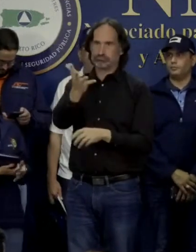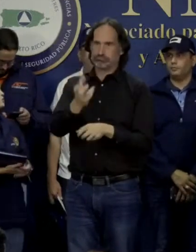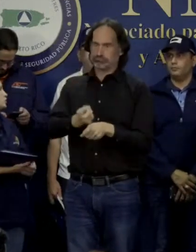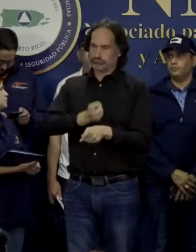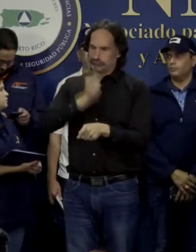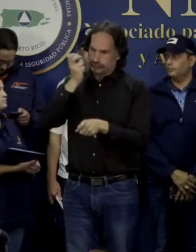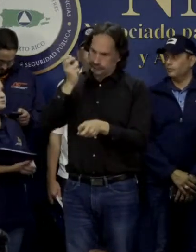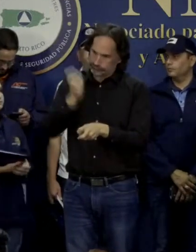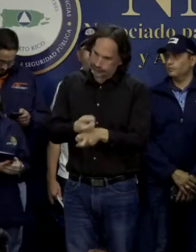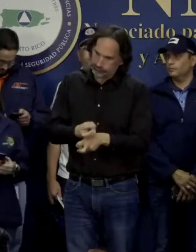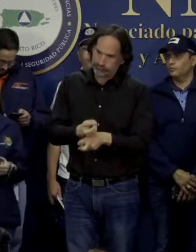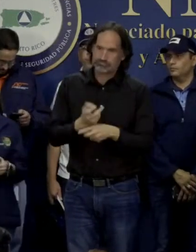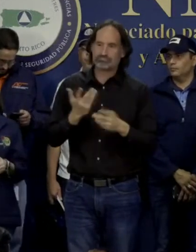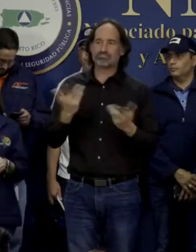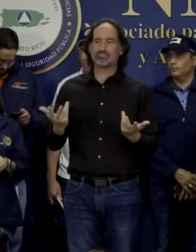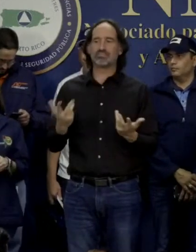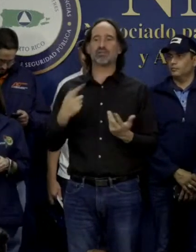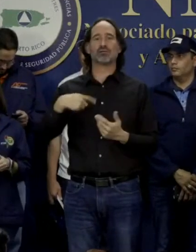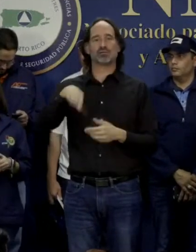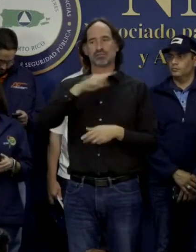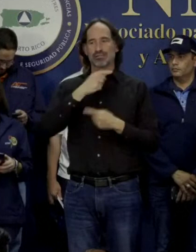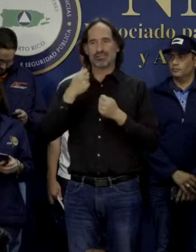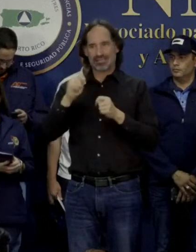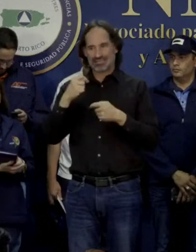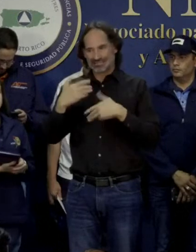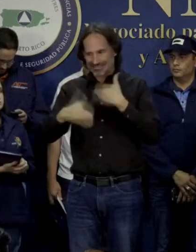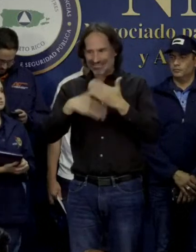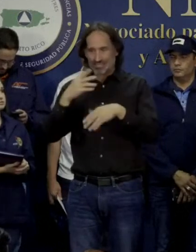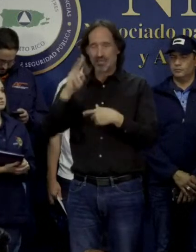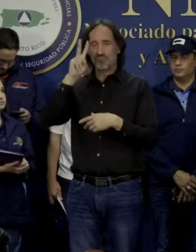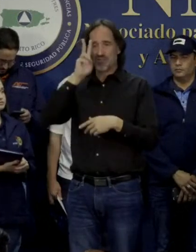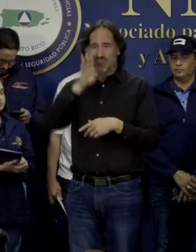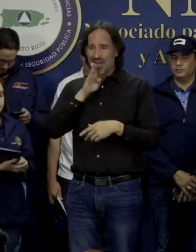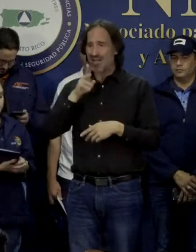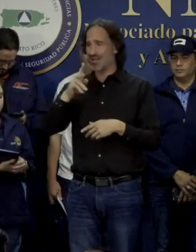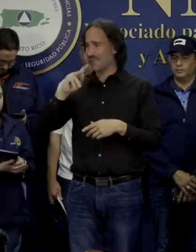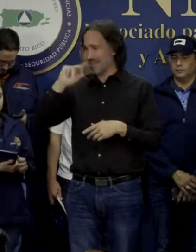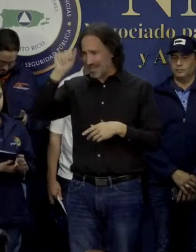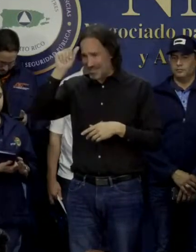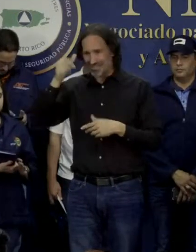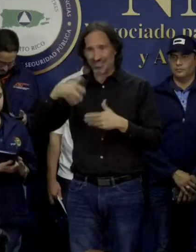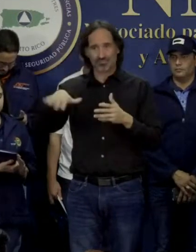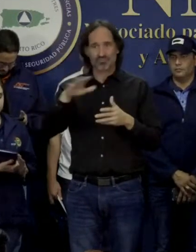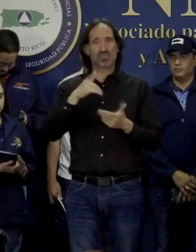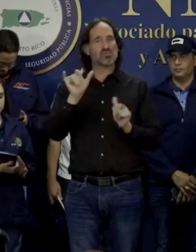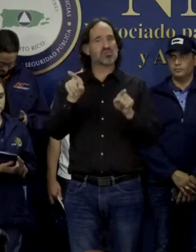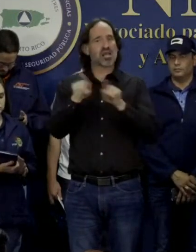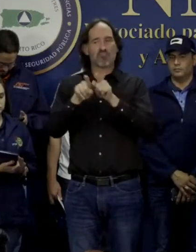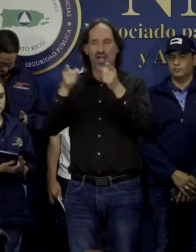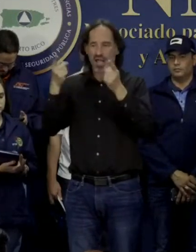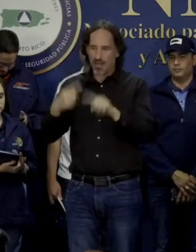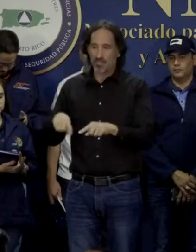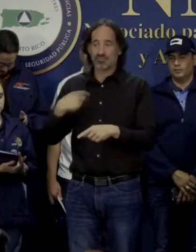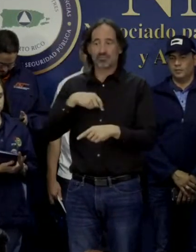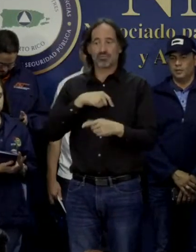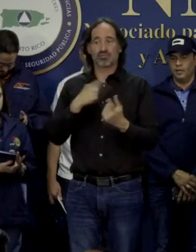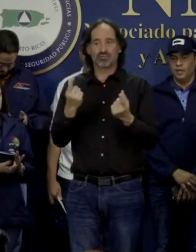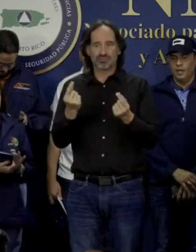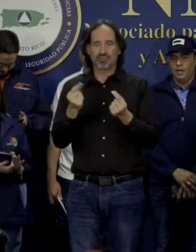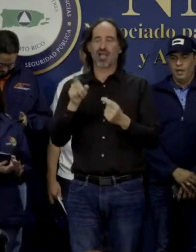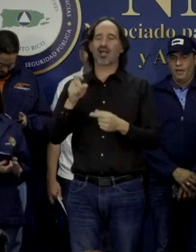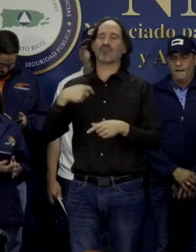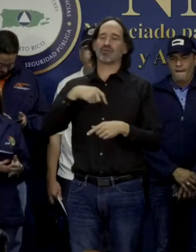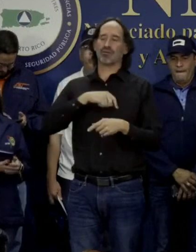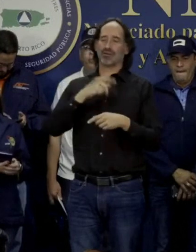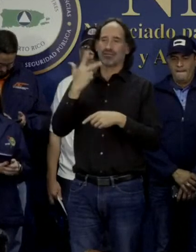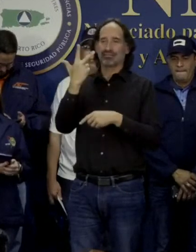y otros lugares, inclusive de la región de nosotros de San Juan, tuvieron que hacer los compañeros 3 rescates más allí de personas que se